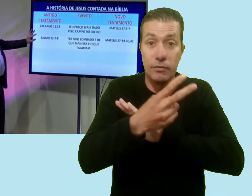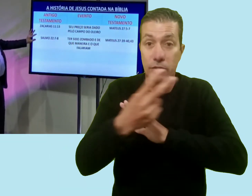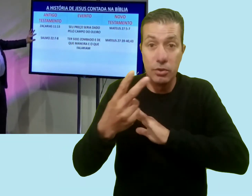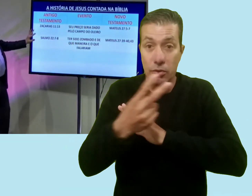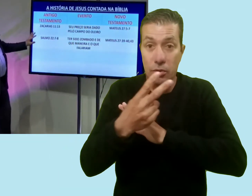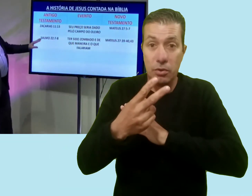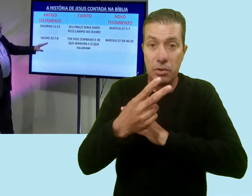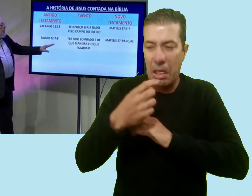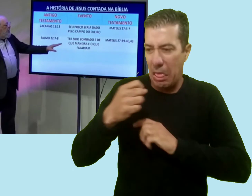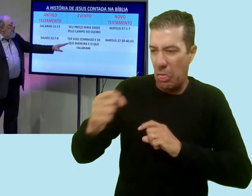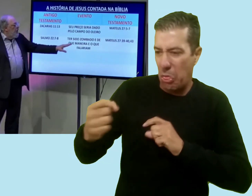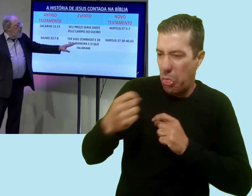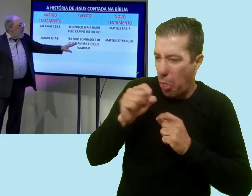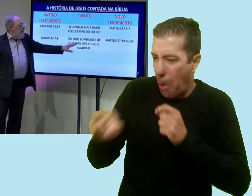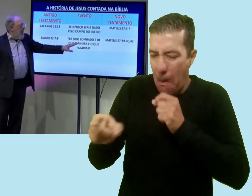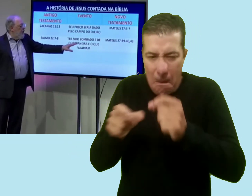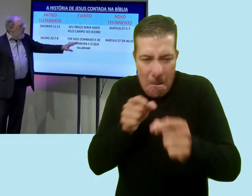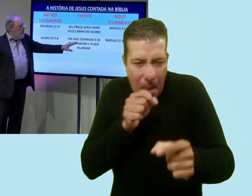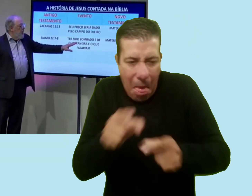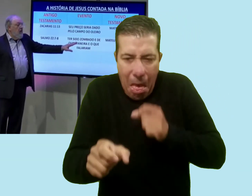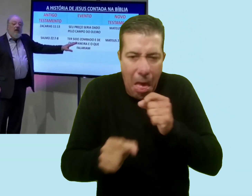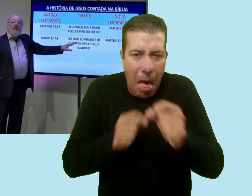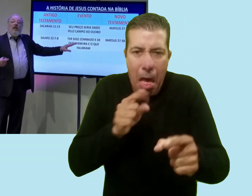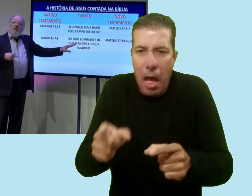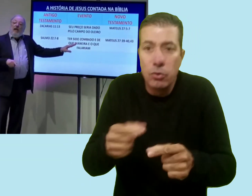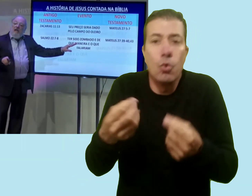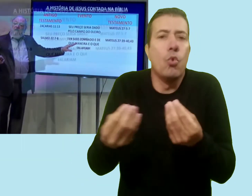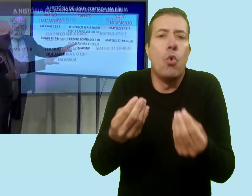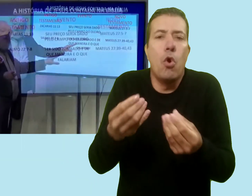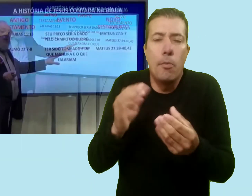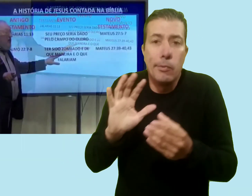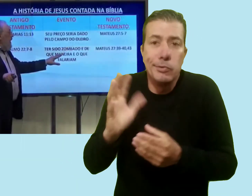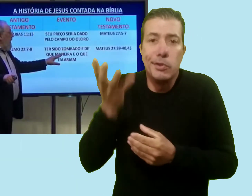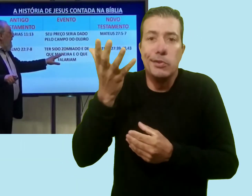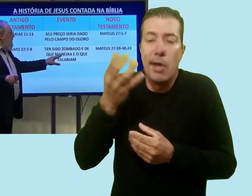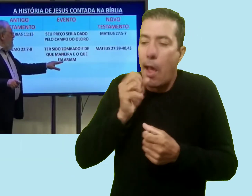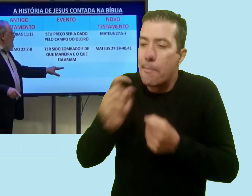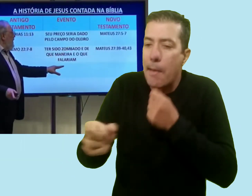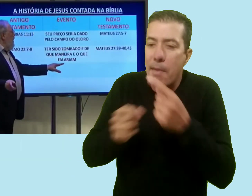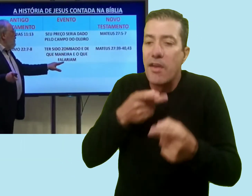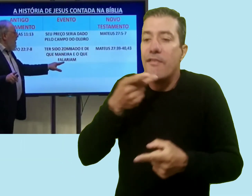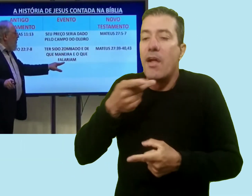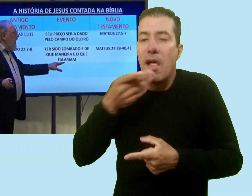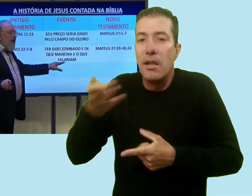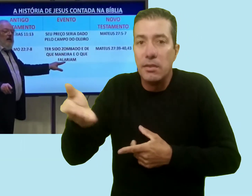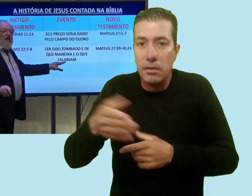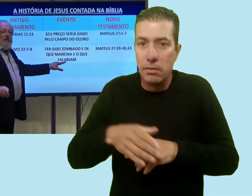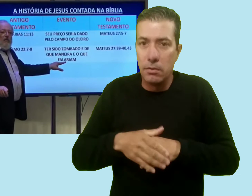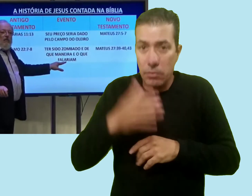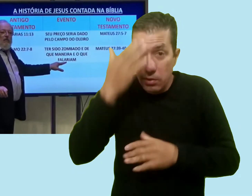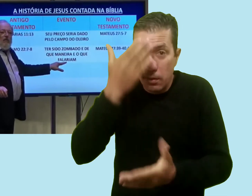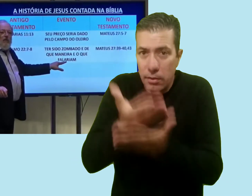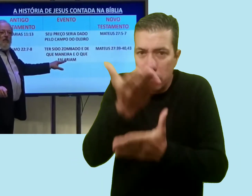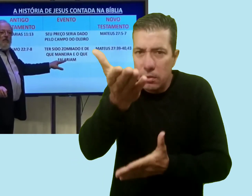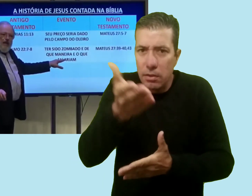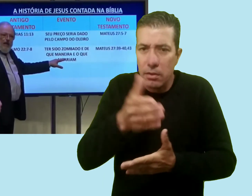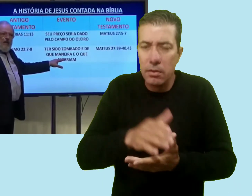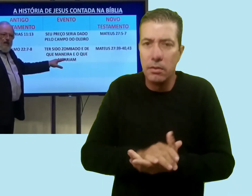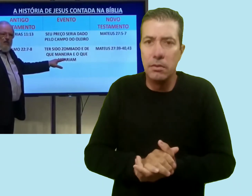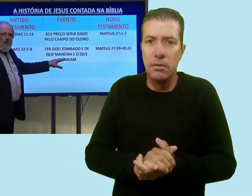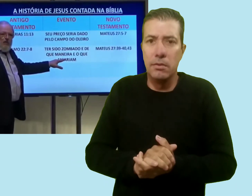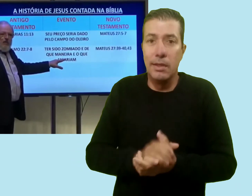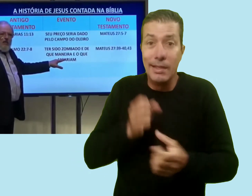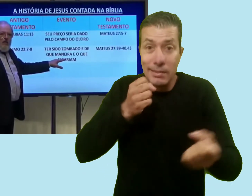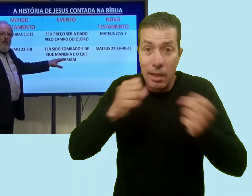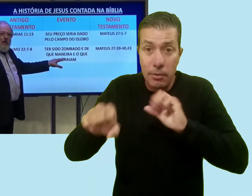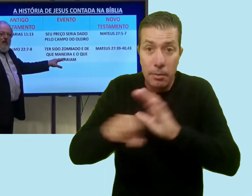Salmo 22. Ter sido zombado, e de que maneira foi a zombaria, e o que falariam. Você acredita